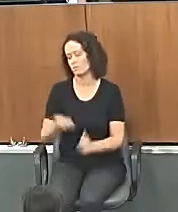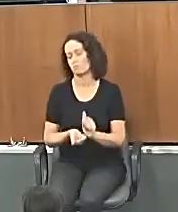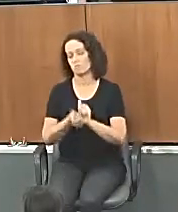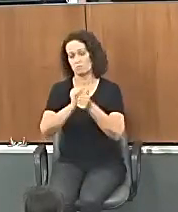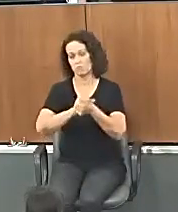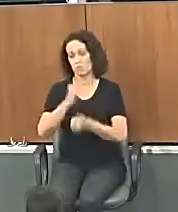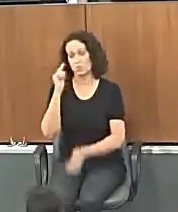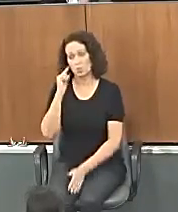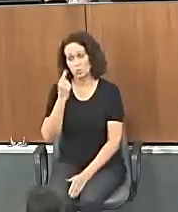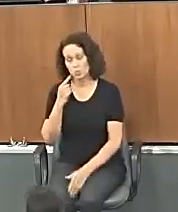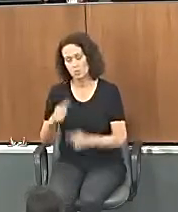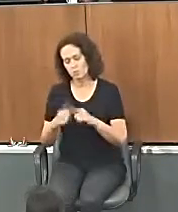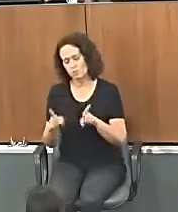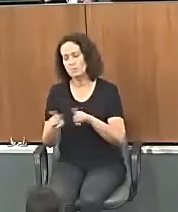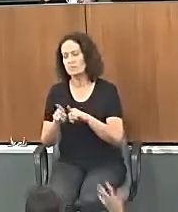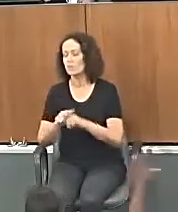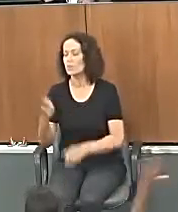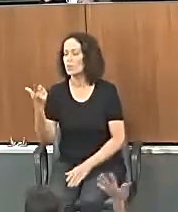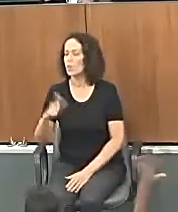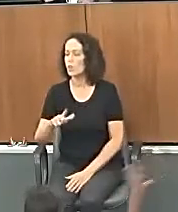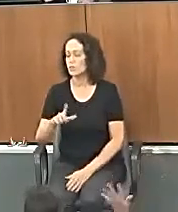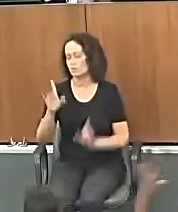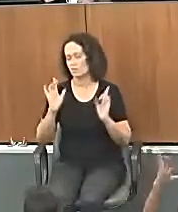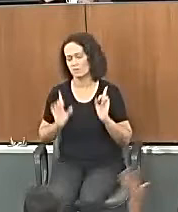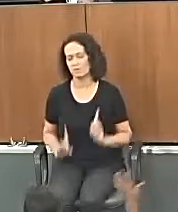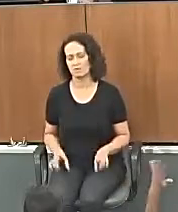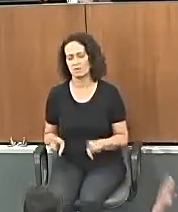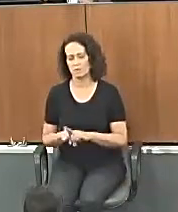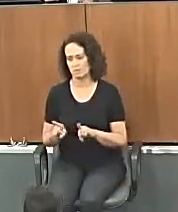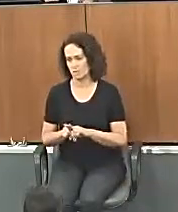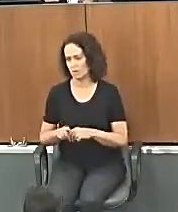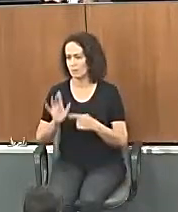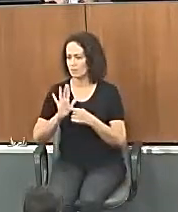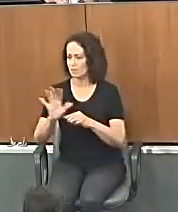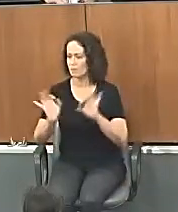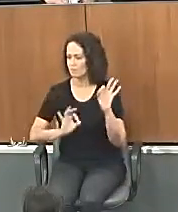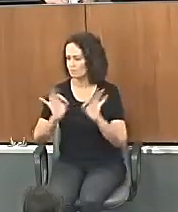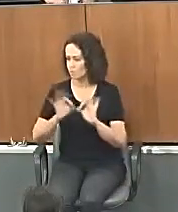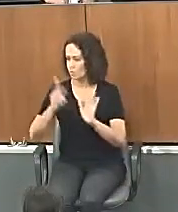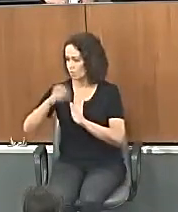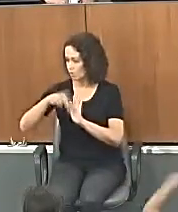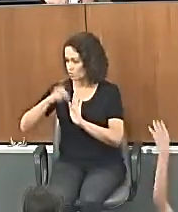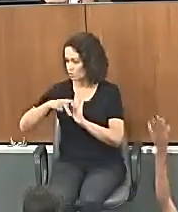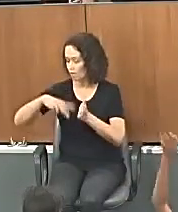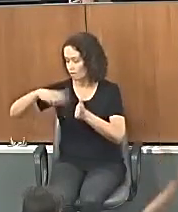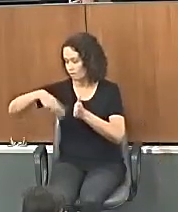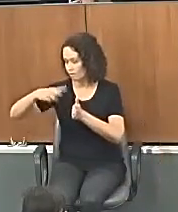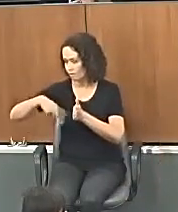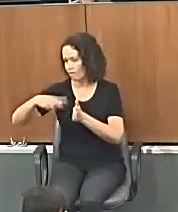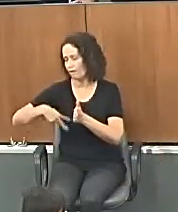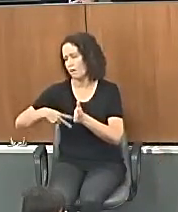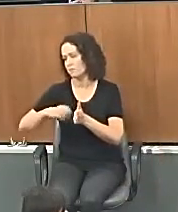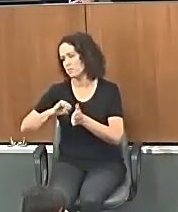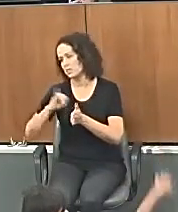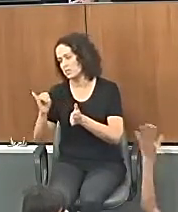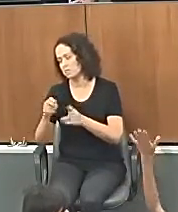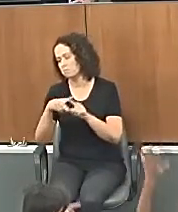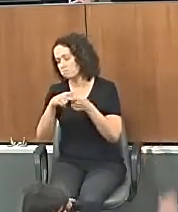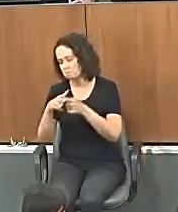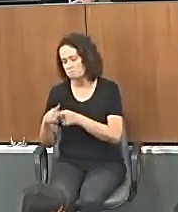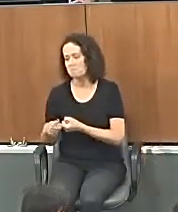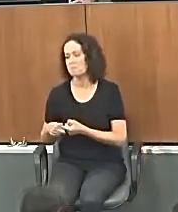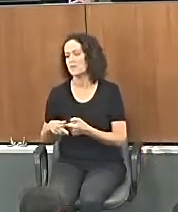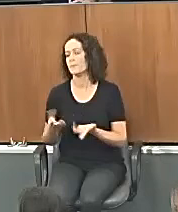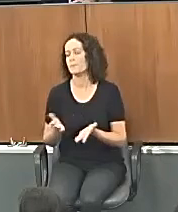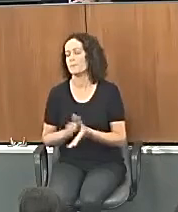mas outras deficiências também não quer passar por seus projetos eu dei uma líbia implemente e contribuindo